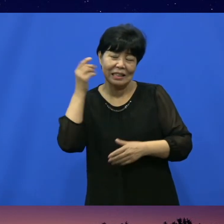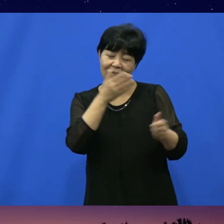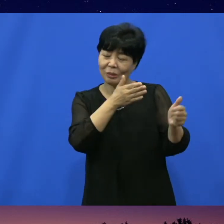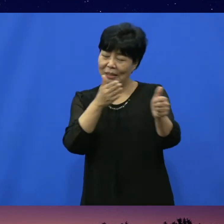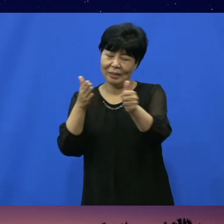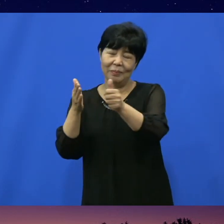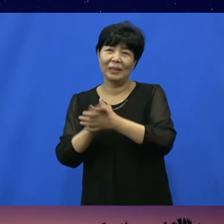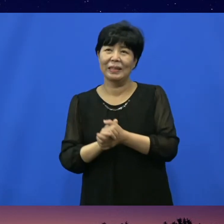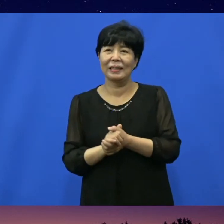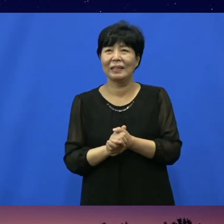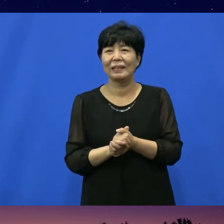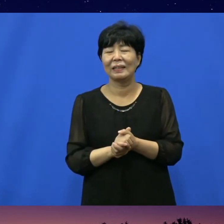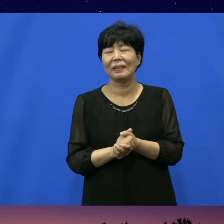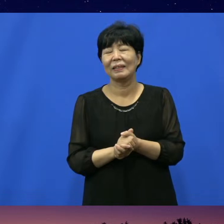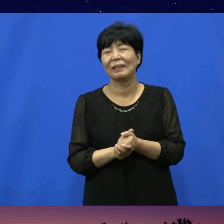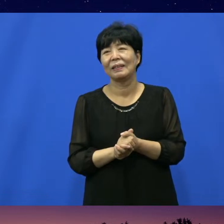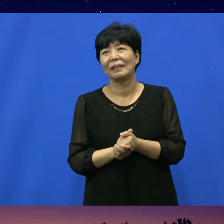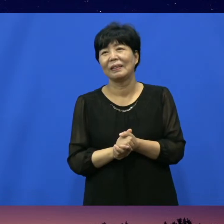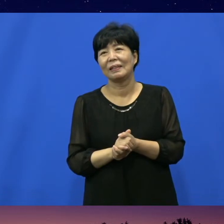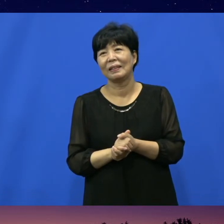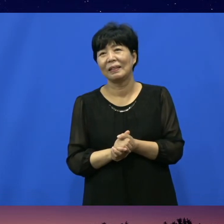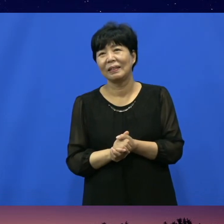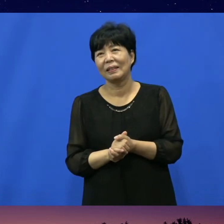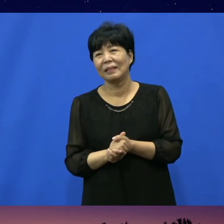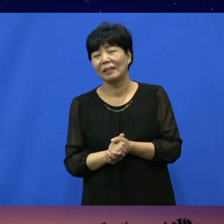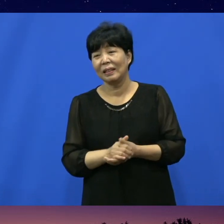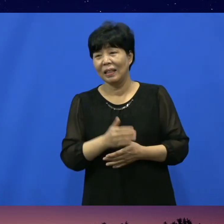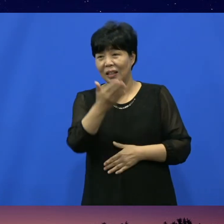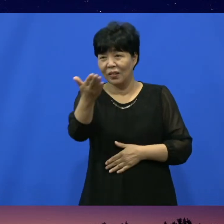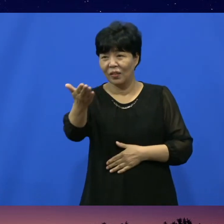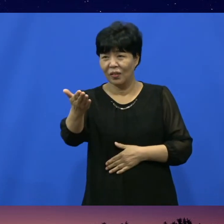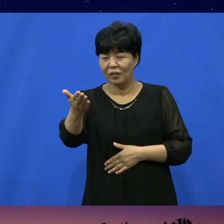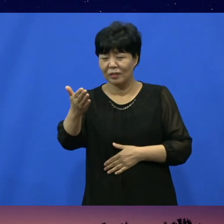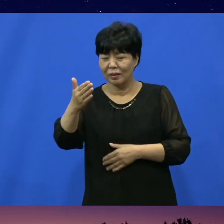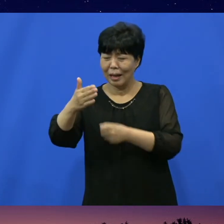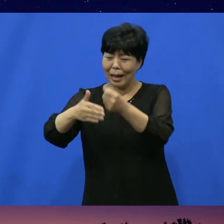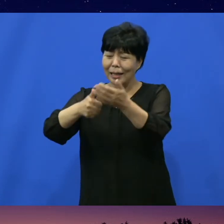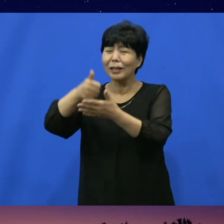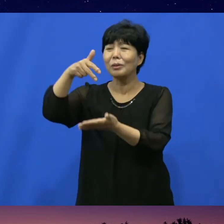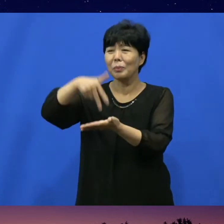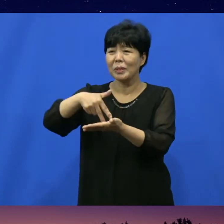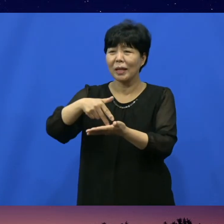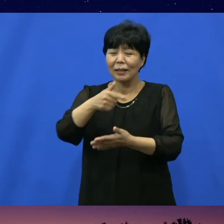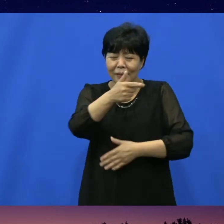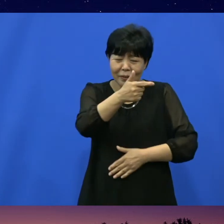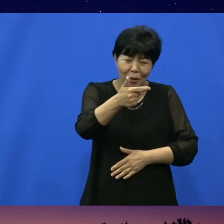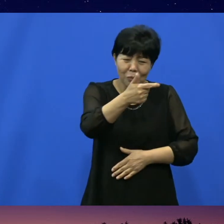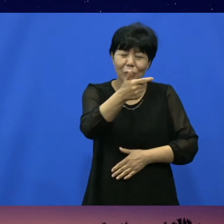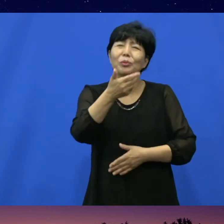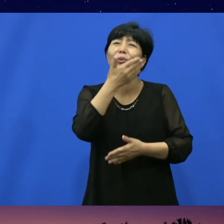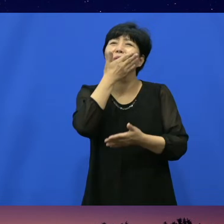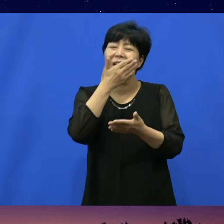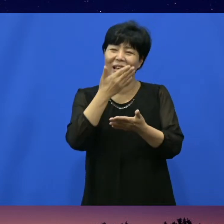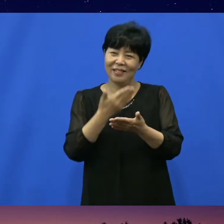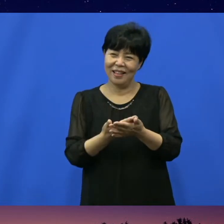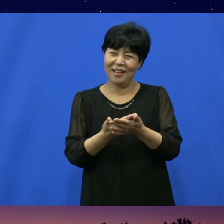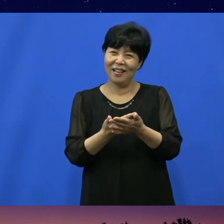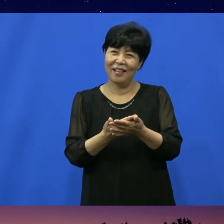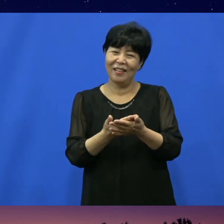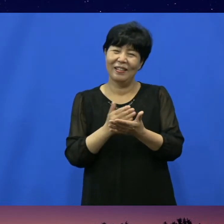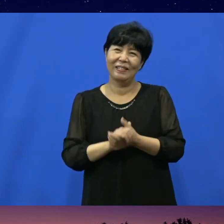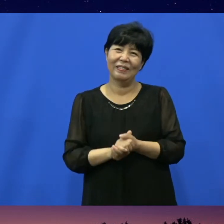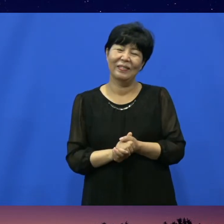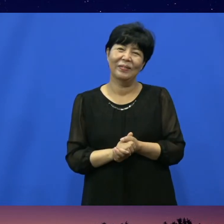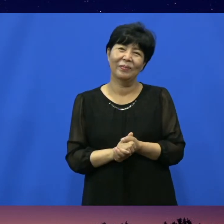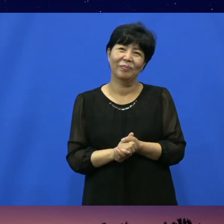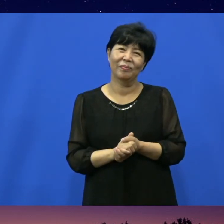나를 사랑하셨던 그 주님, 넌 나에게 너무 귀중한 존재야. 하나님은 당신의 존재 전체를 걸어